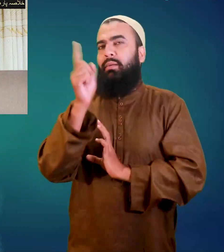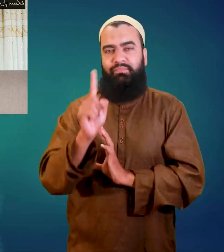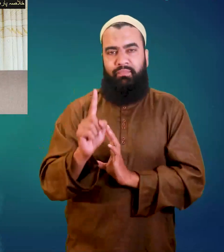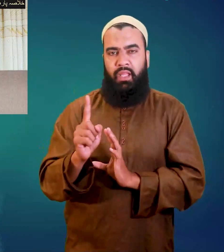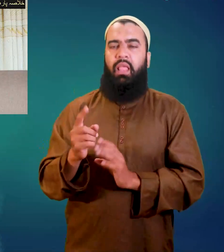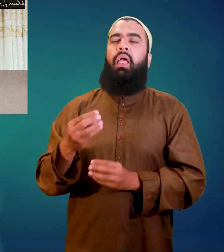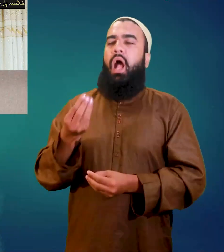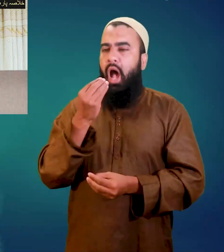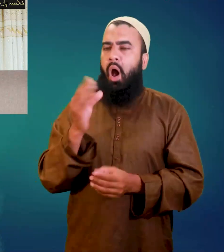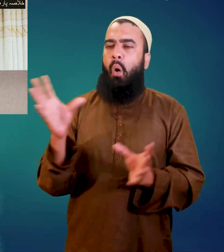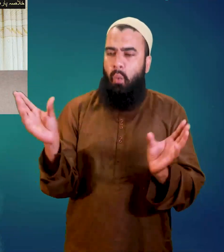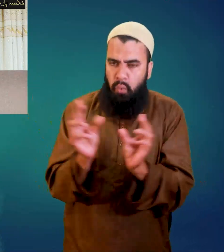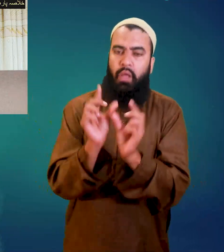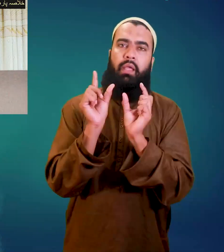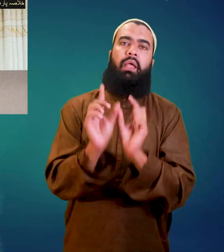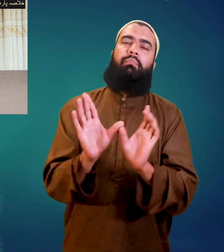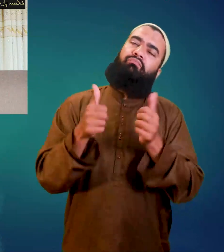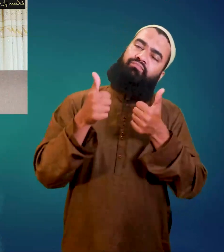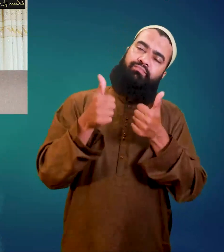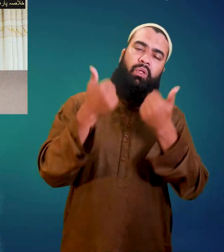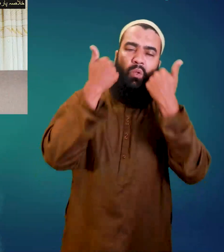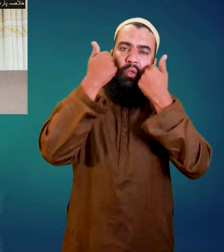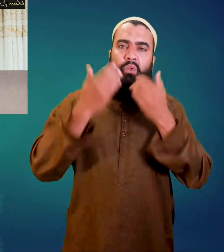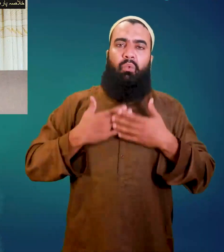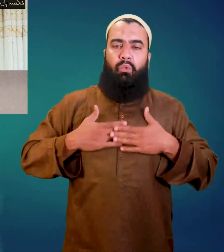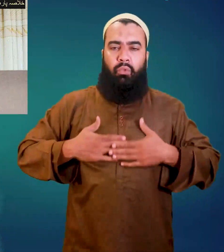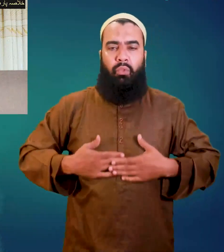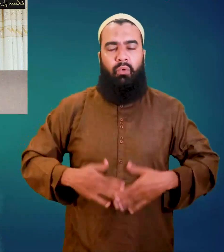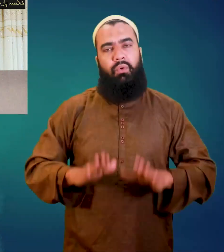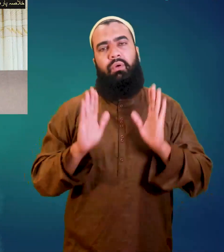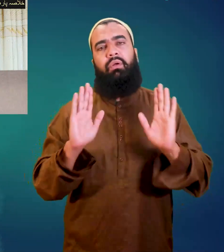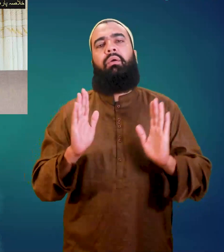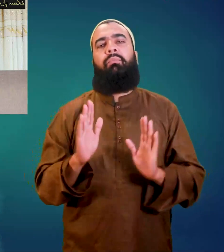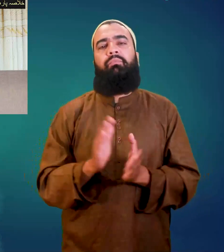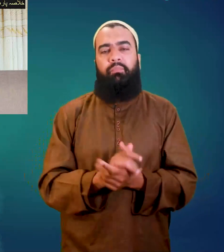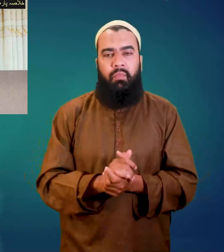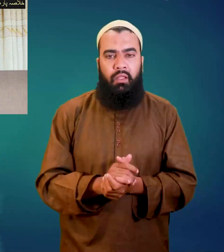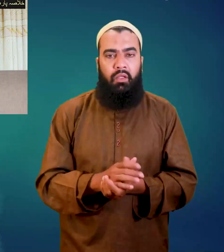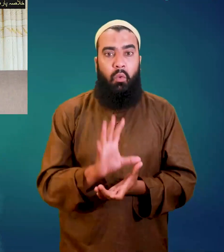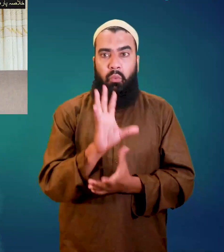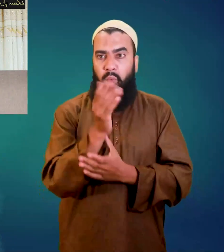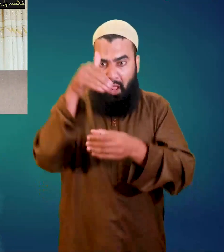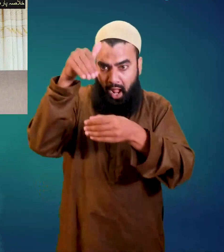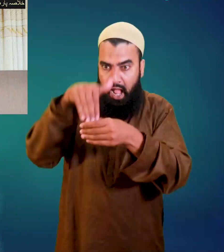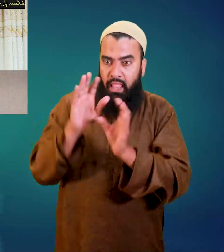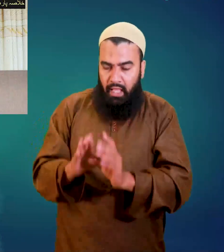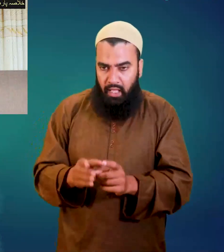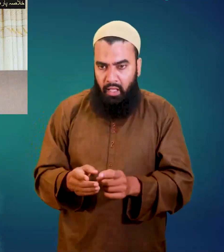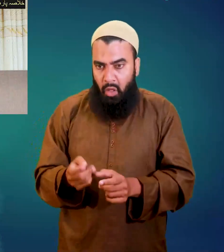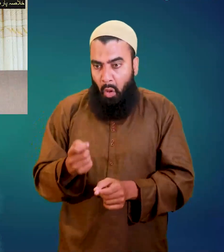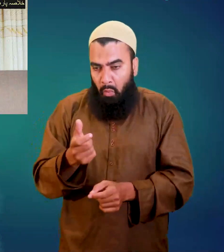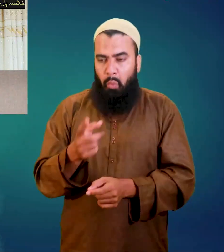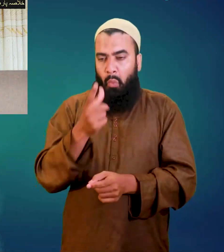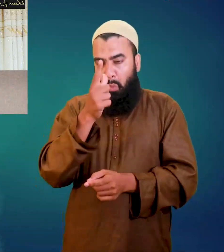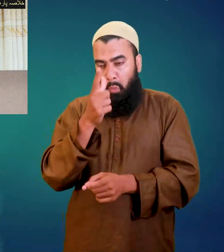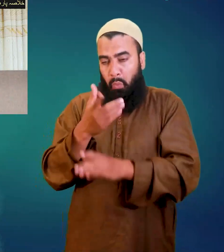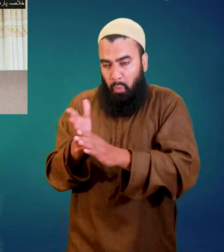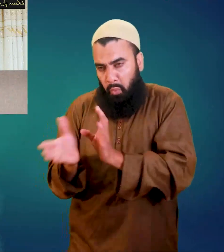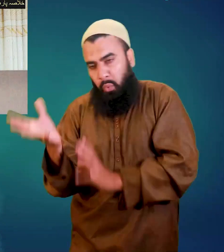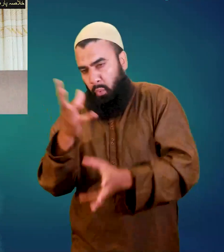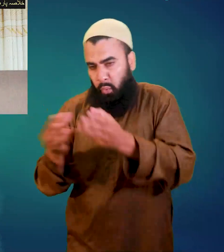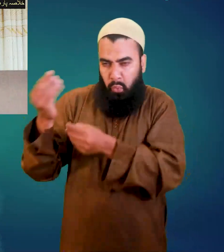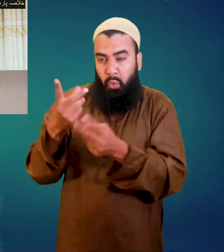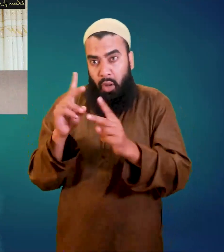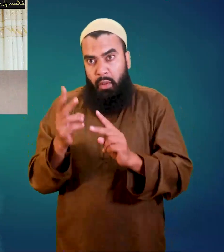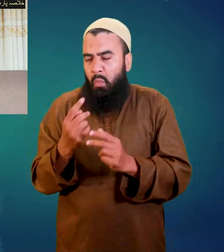اندر رہنا اور مسکینی کی حالت میں اس دنیا سے جانا اور آخرت میں مسکینوں کے ساتھ ہی ان کا حشر ہونا، یہ آپ